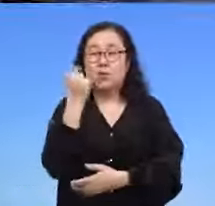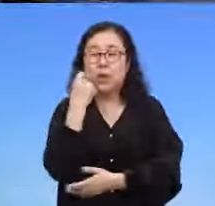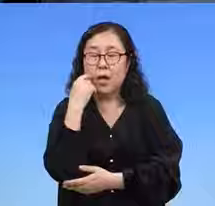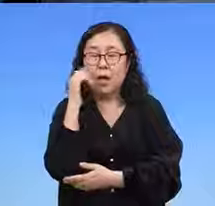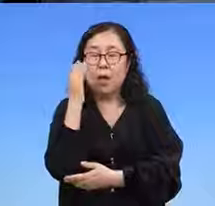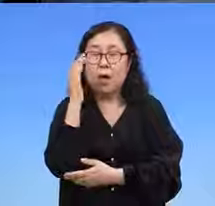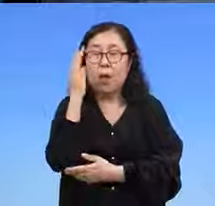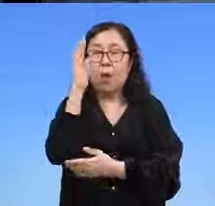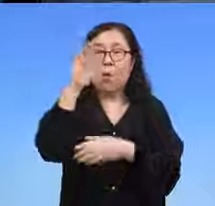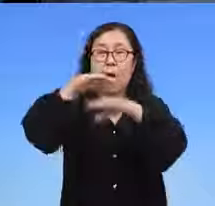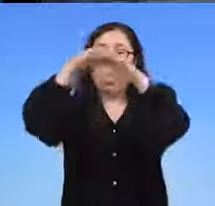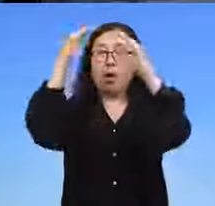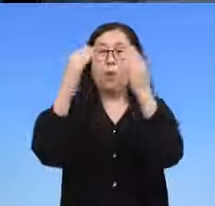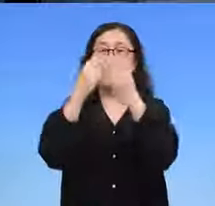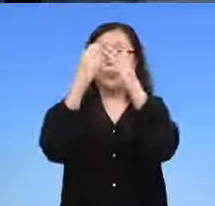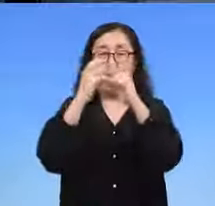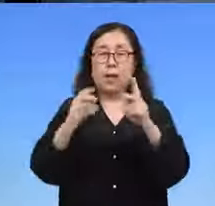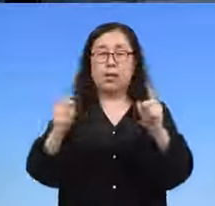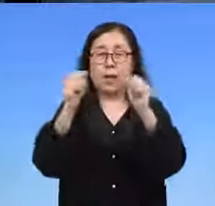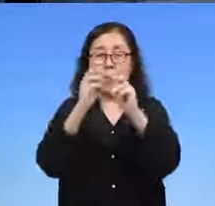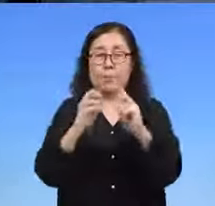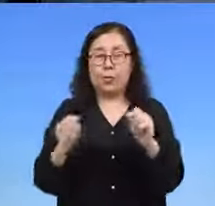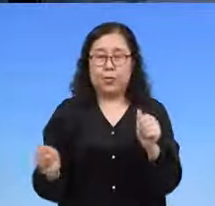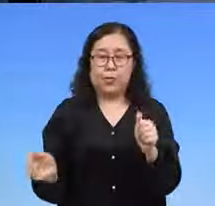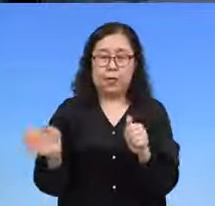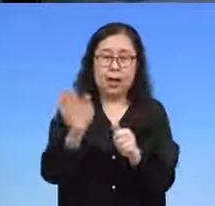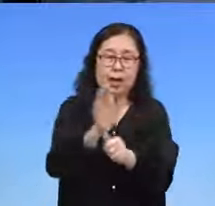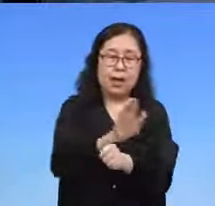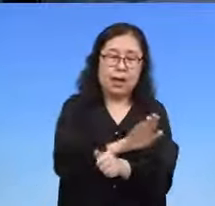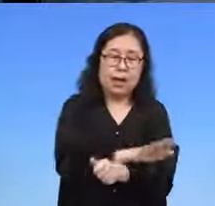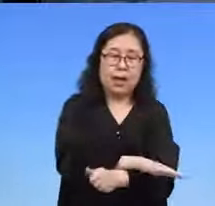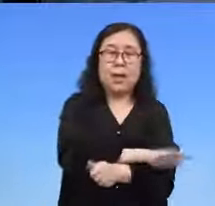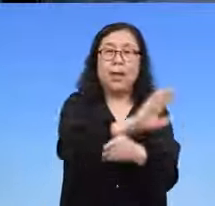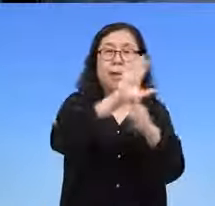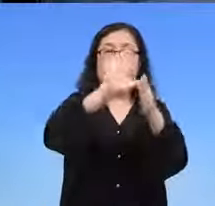주의 영광 온 땅 덮을 때